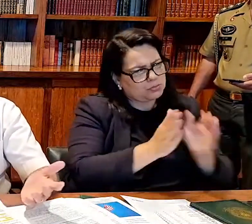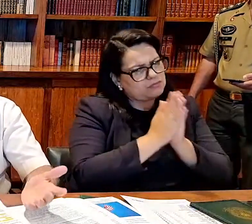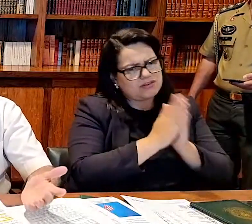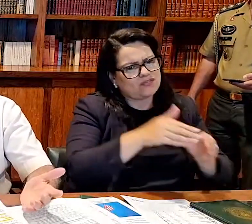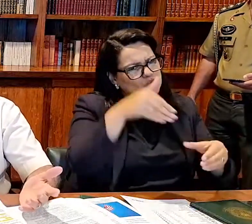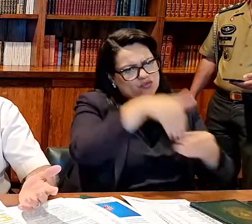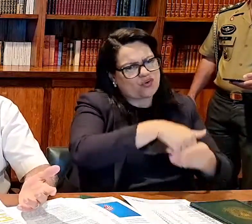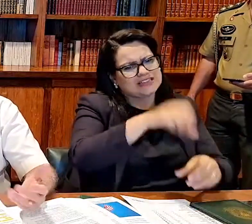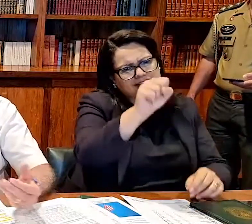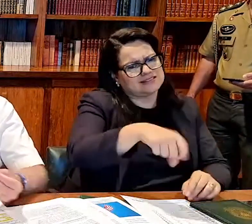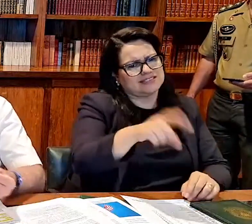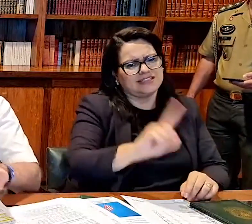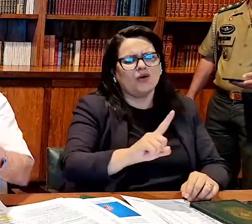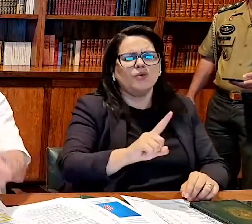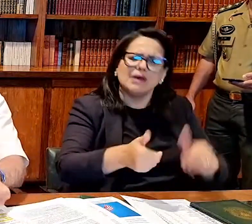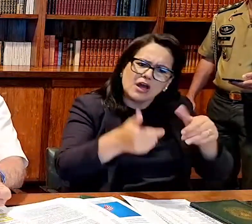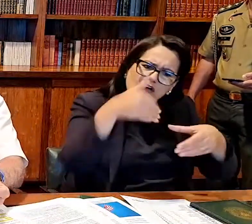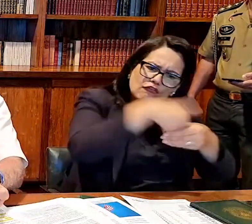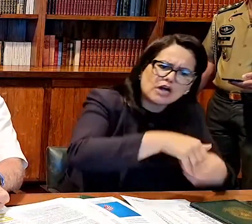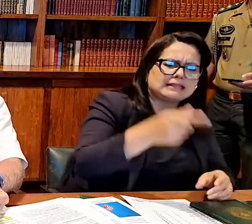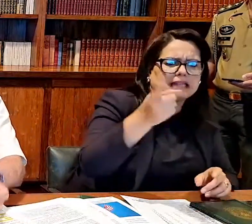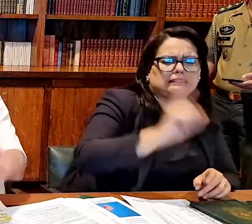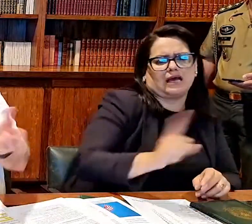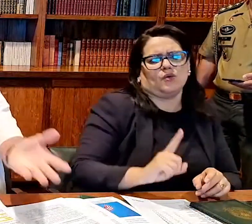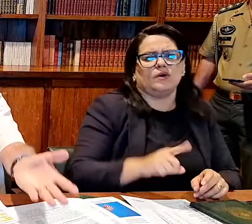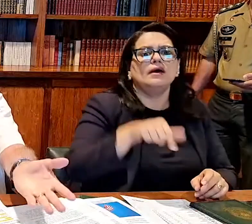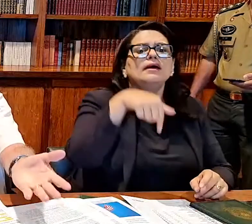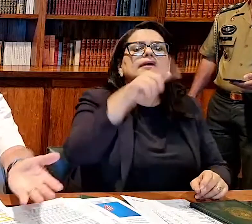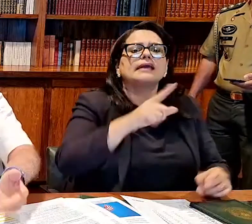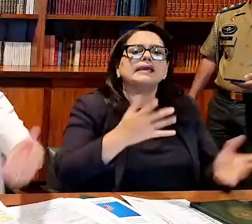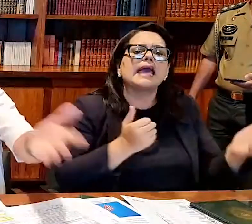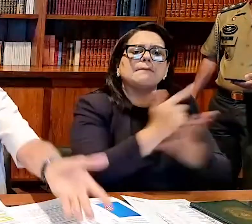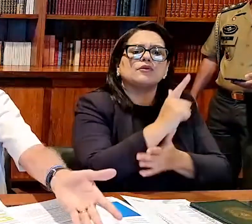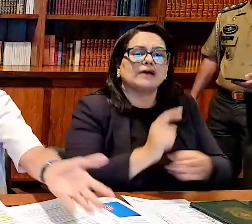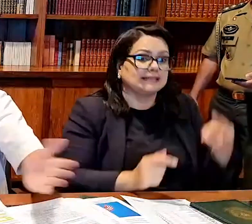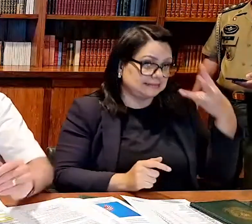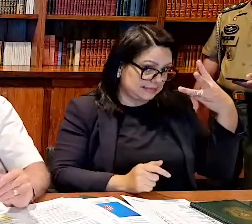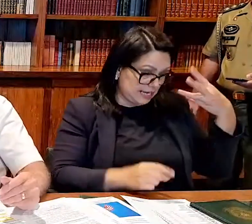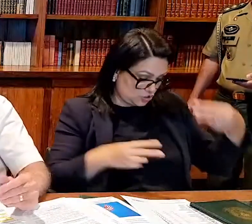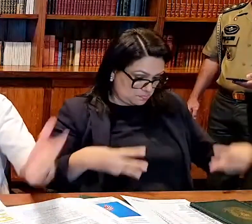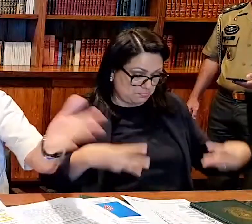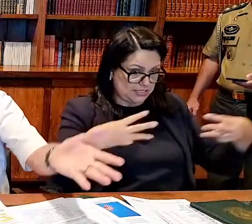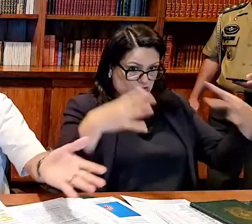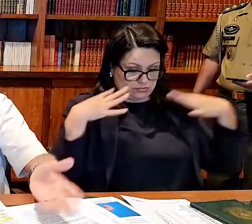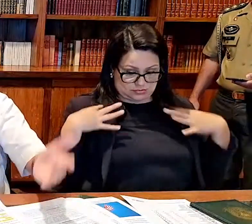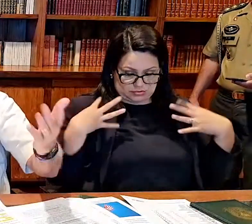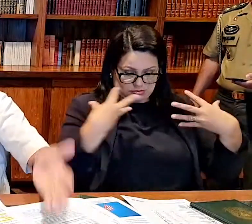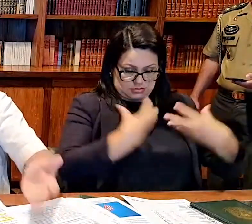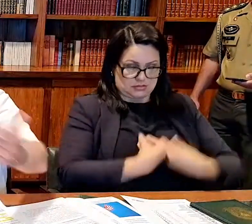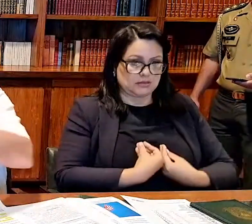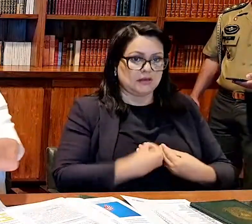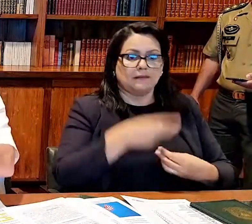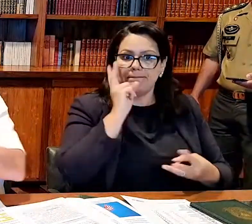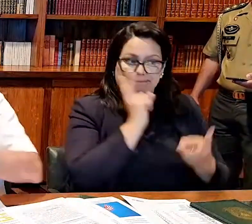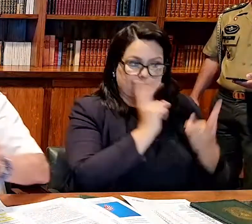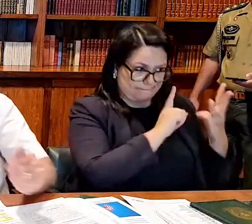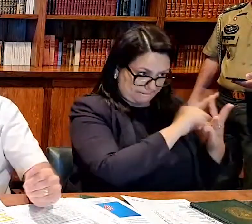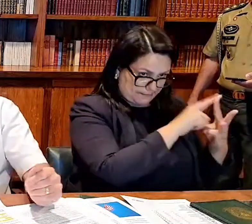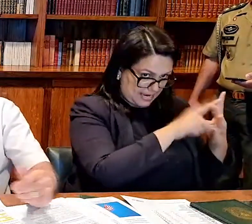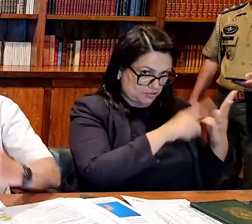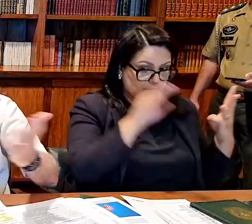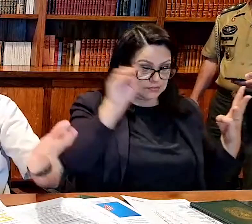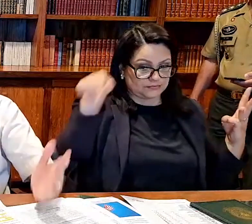né, vote não. Afinal de contas, quem quer aprovar esse projeto? São 3 ministros do Supremo Tribunal Federal, que por coincidência são os mesmos que estão no